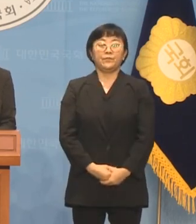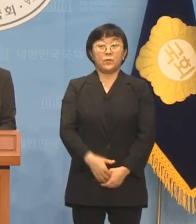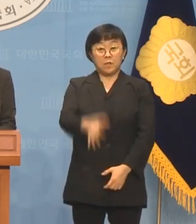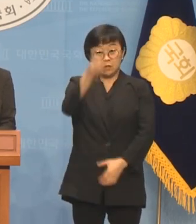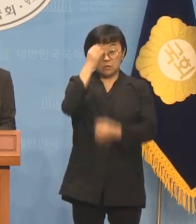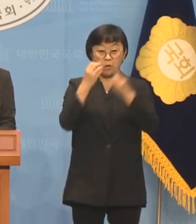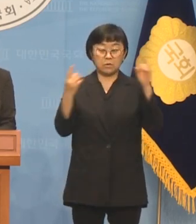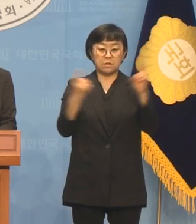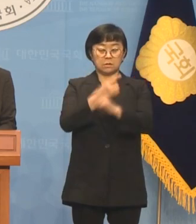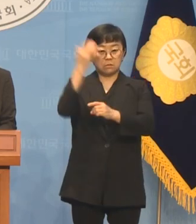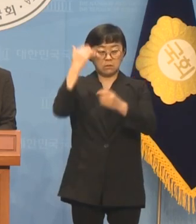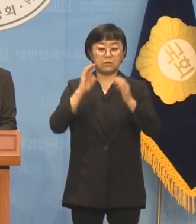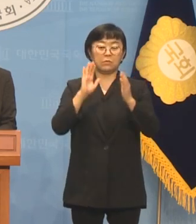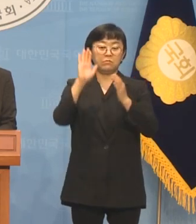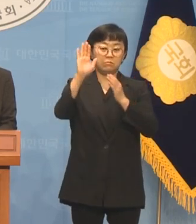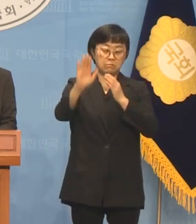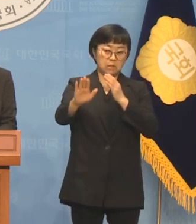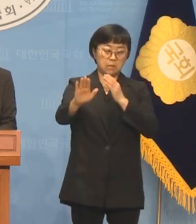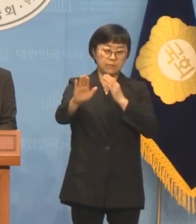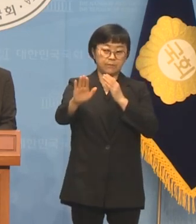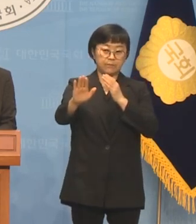기술혁신이 대한민국의 미래 경쟁